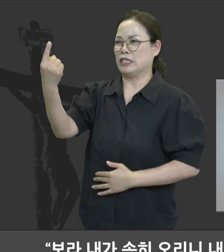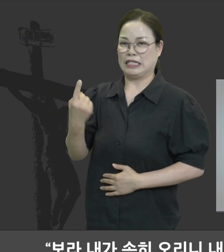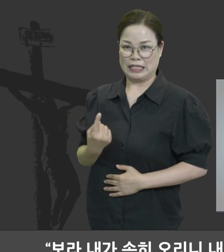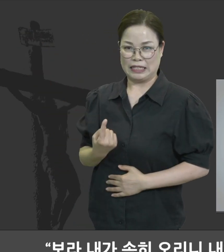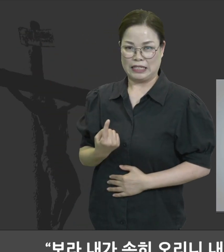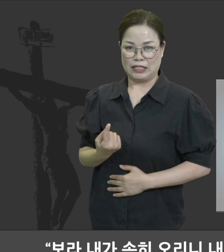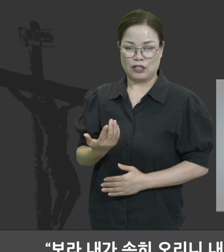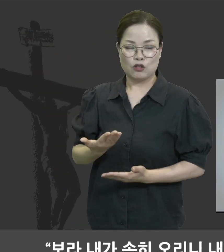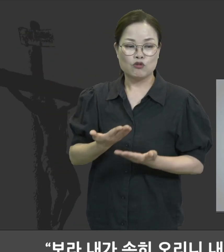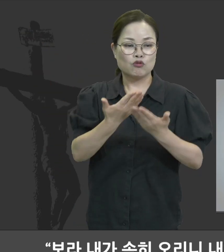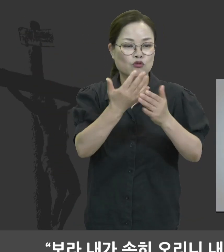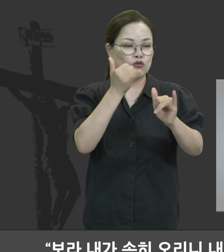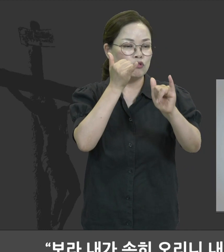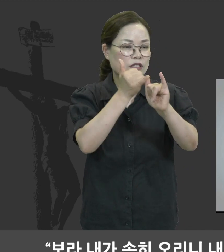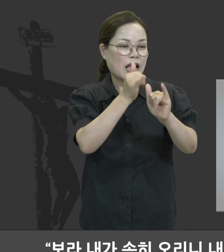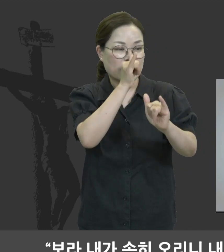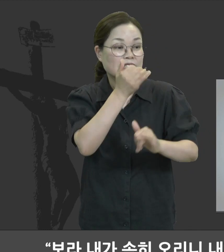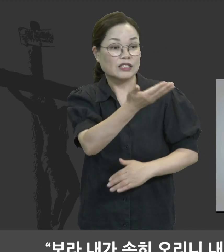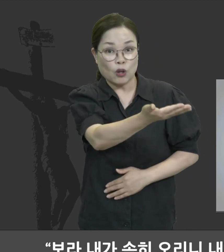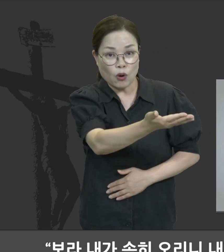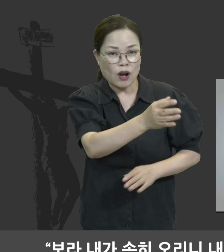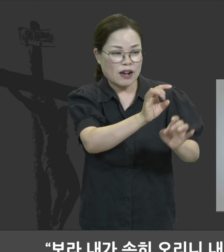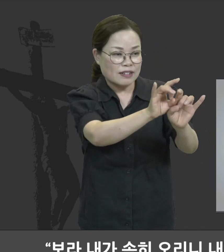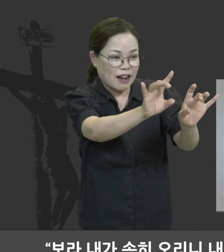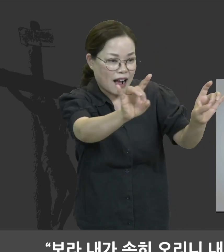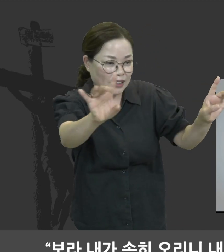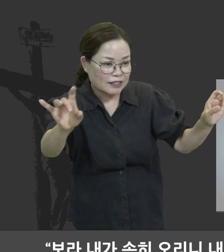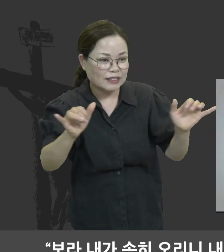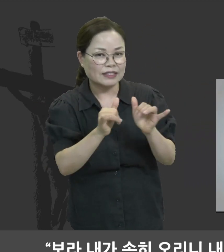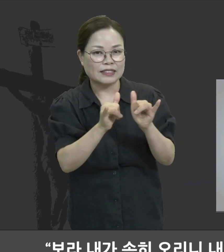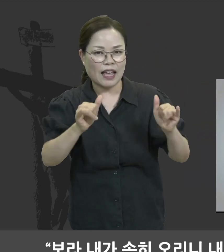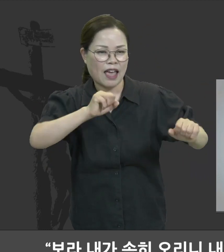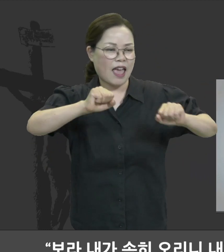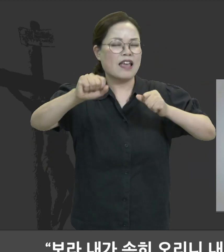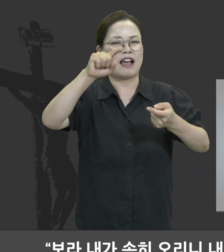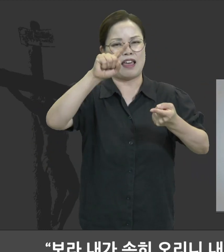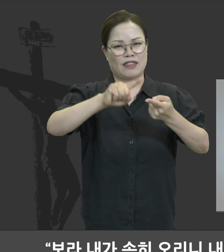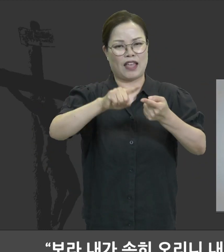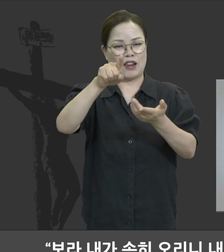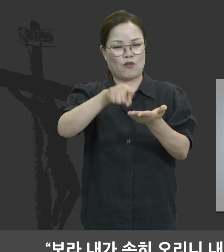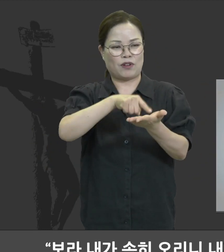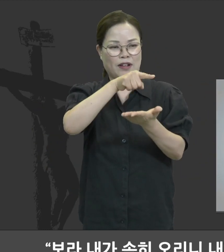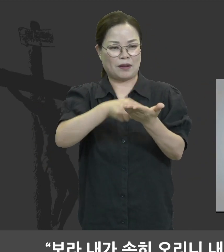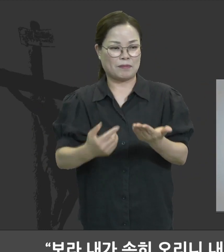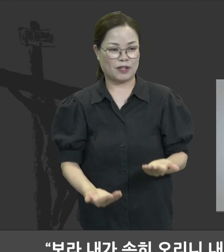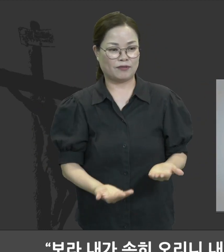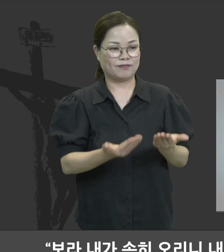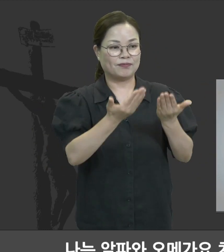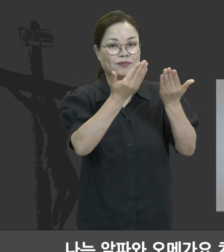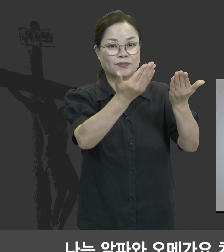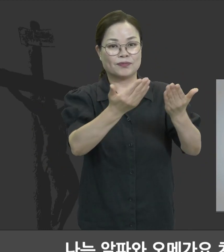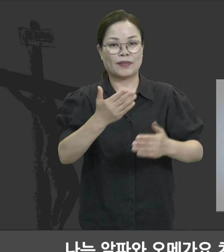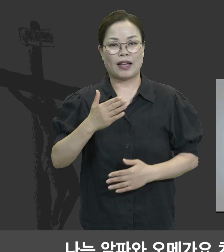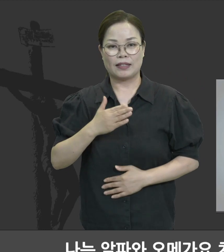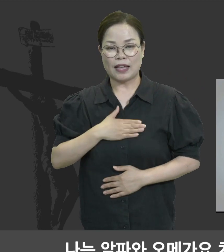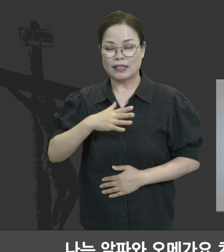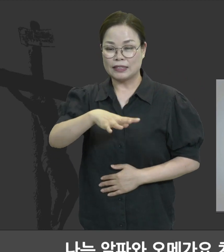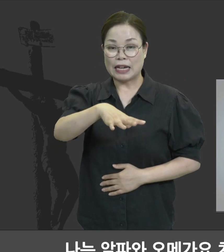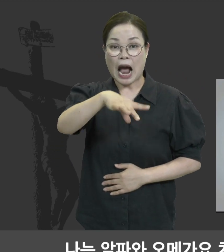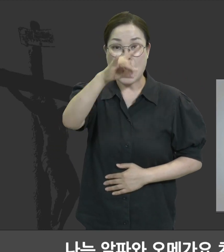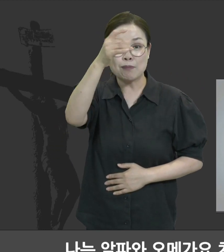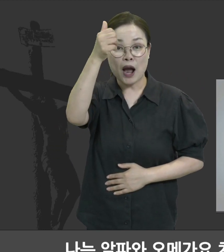내가 줄 상이 내게 있어 각 사람에게 그가 행한 대로 갚아주리라. 나는